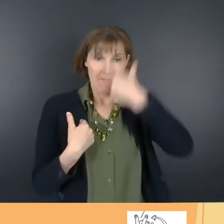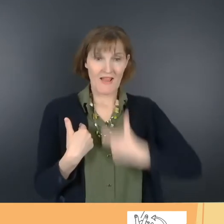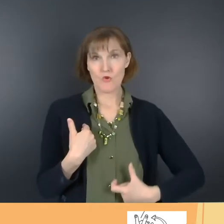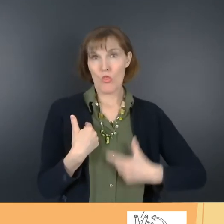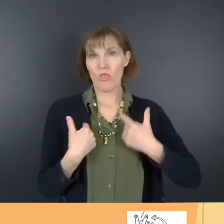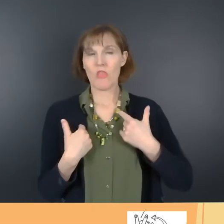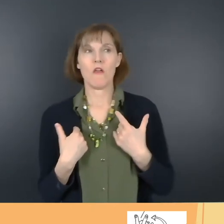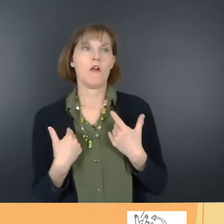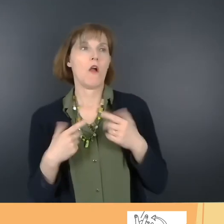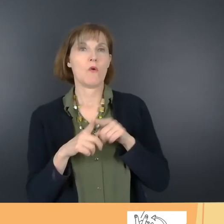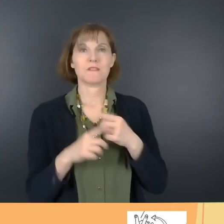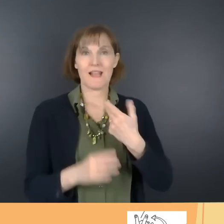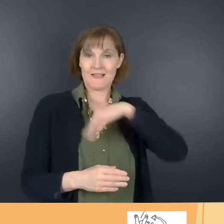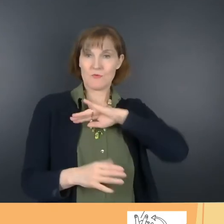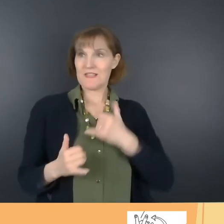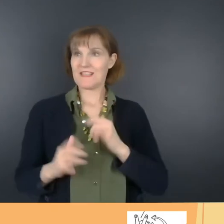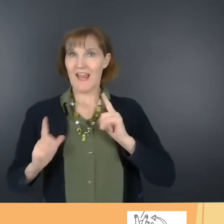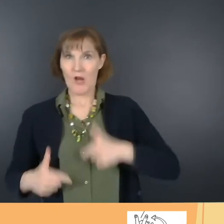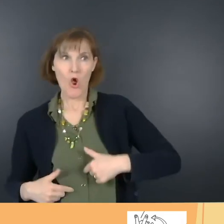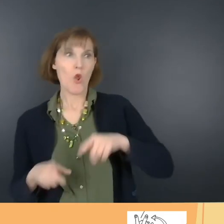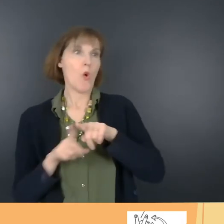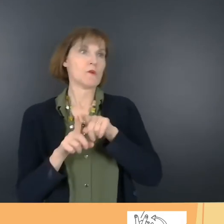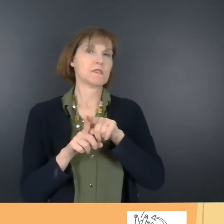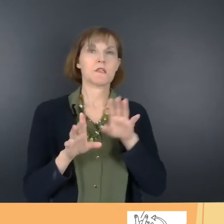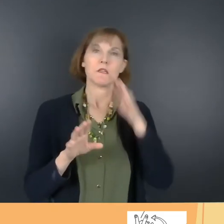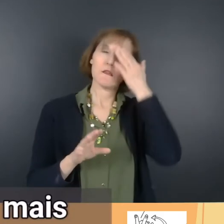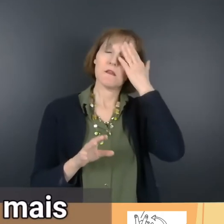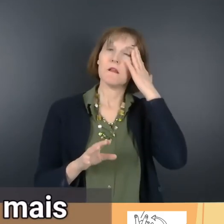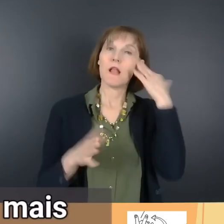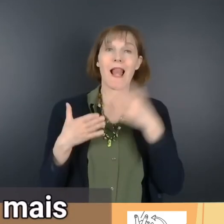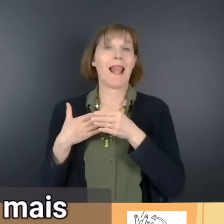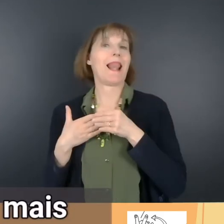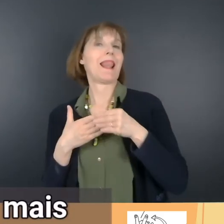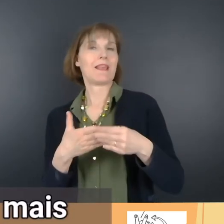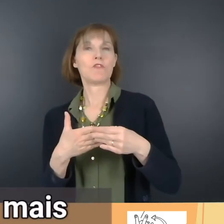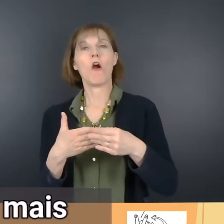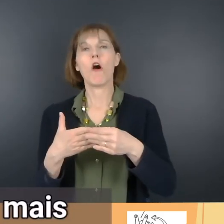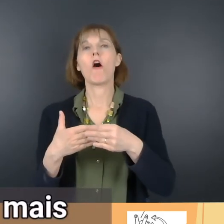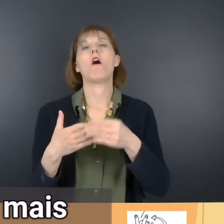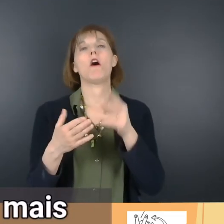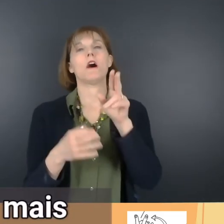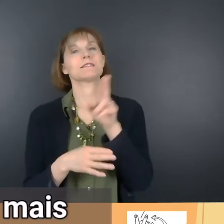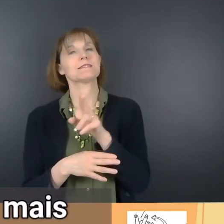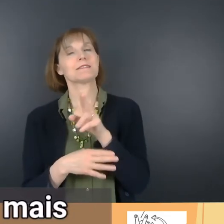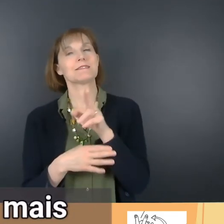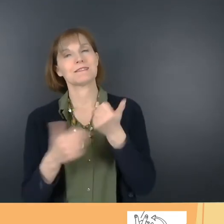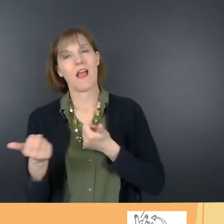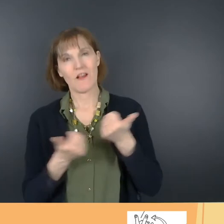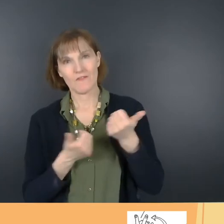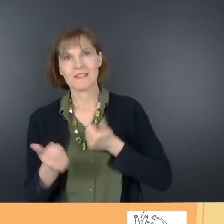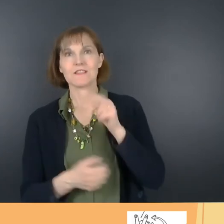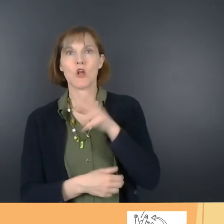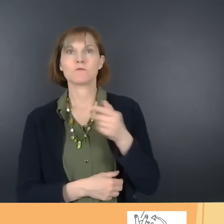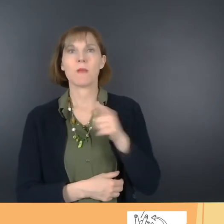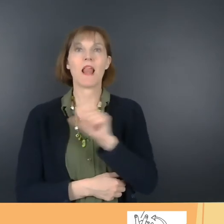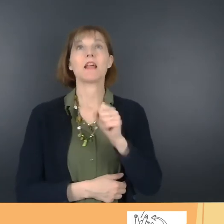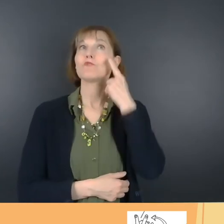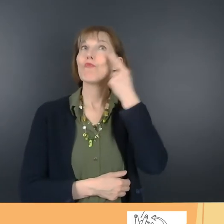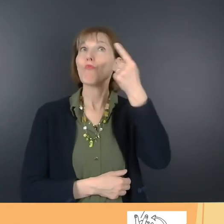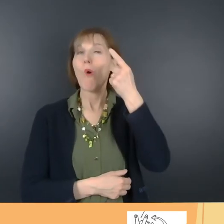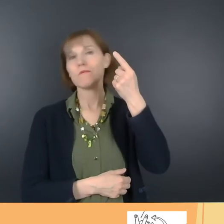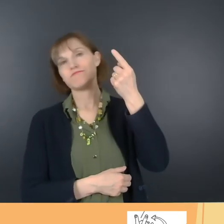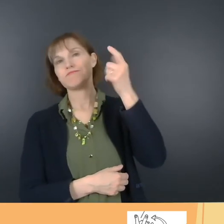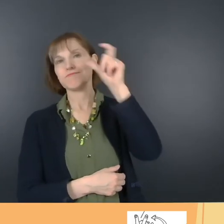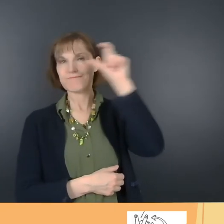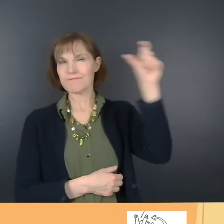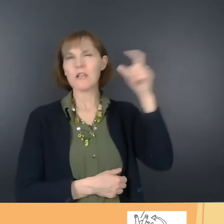en tant que personne, en tant que, on va dire, responsable de cette école, mais également leader du service Gospel LS, le service